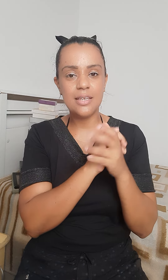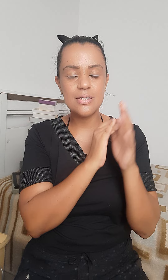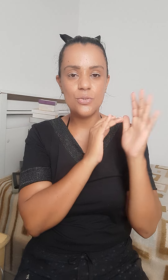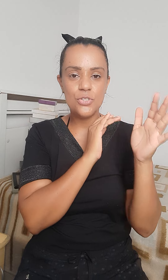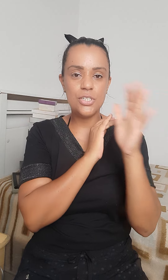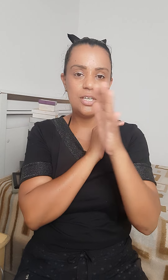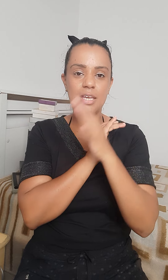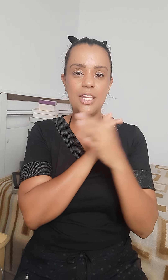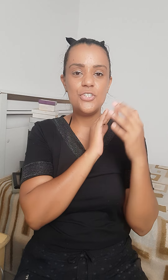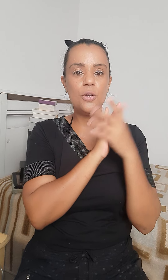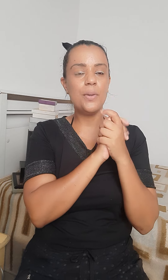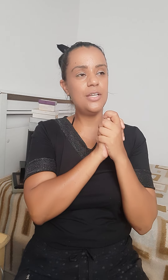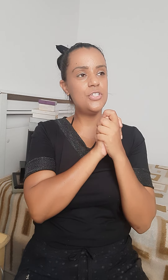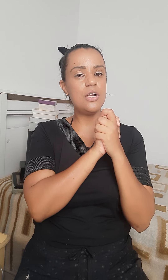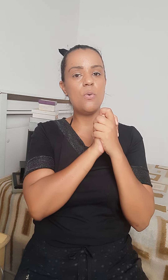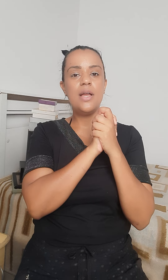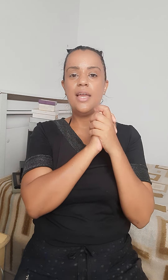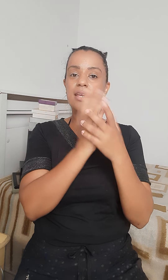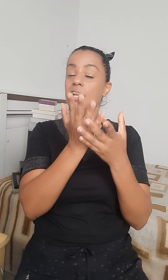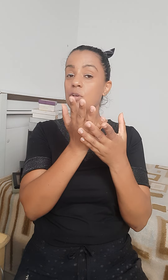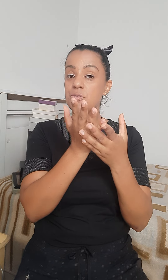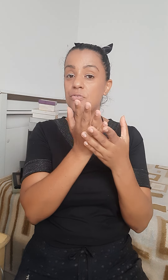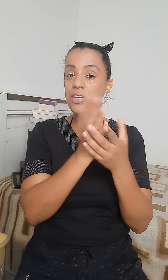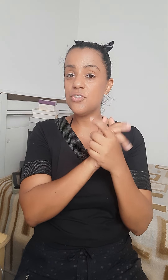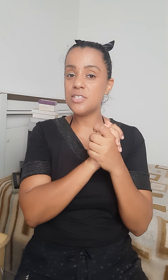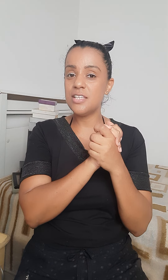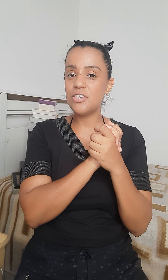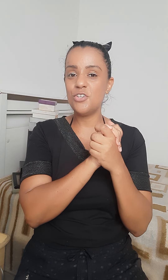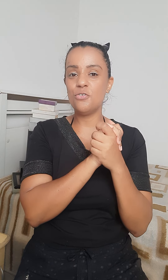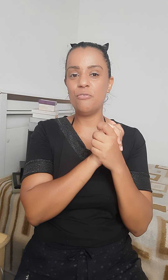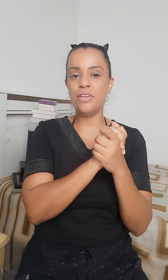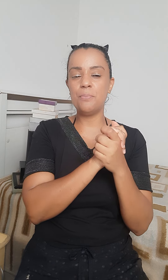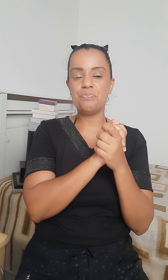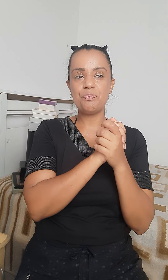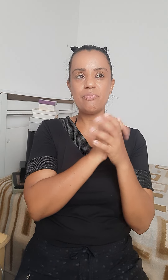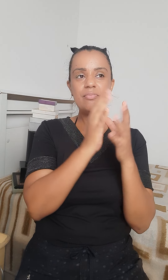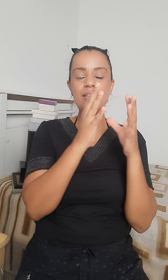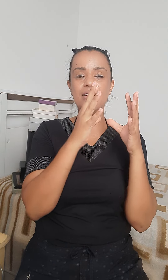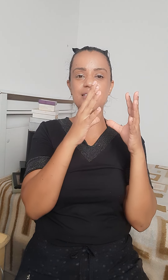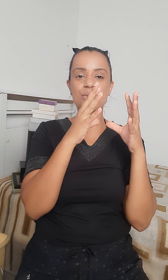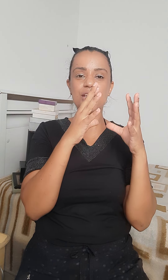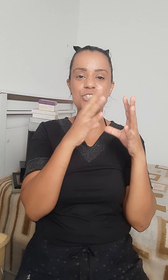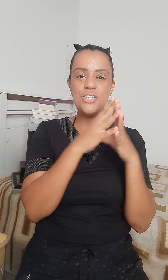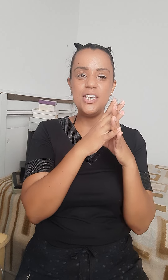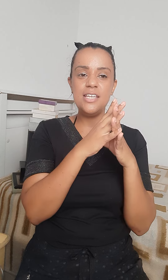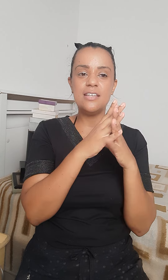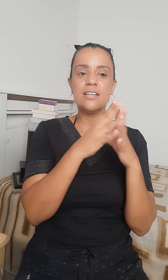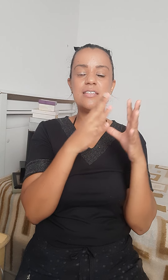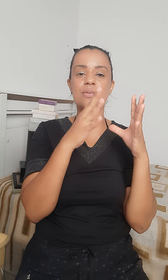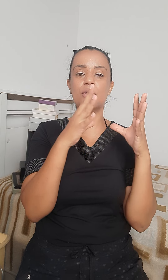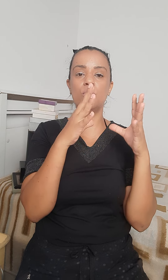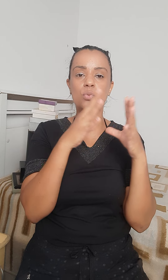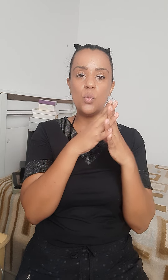Questão de região para região. É que nem nós ouvintes, né? Se a gente for ver a questão da gíria, a questão da